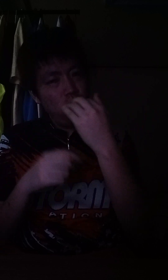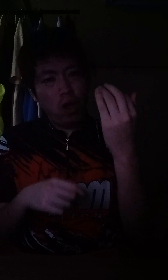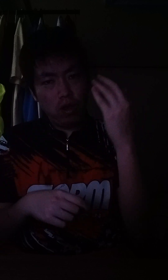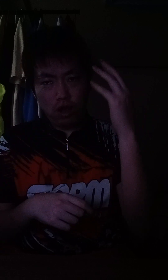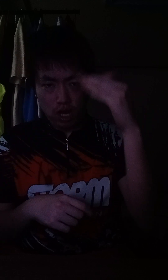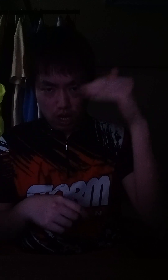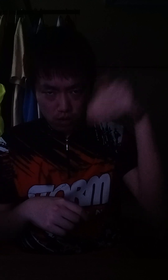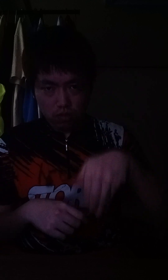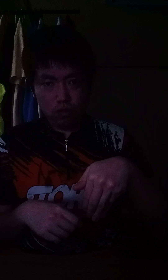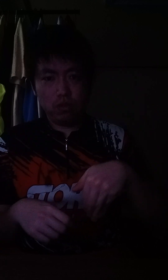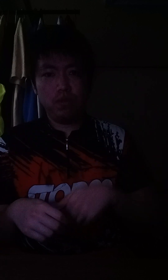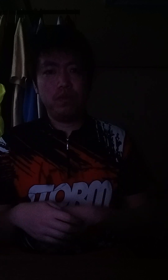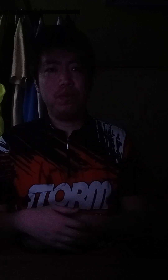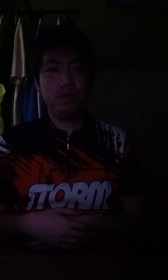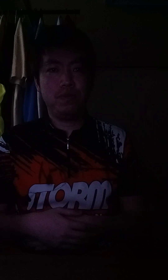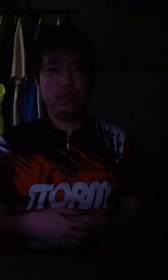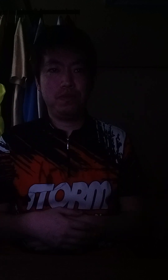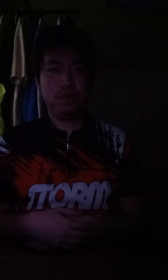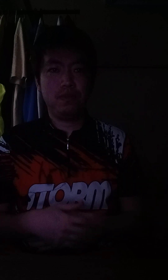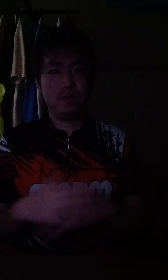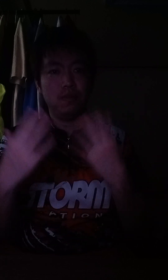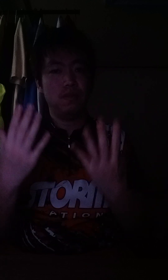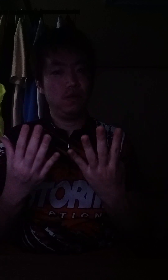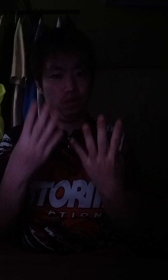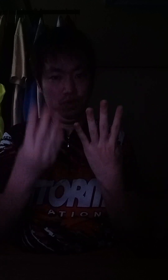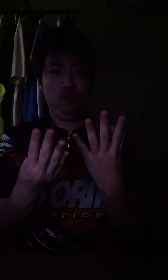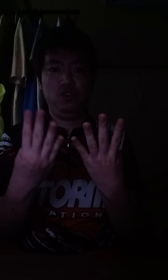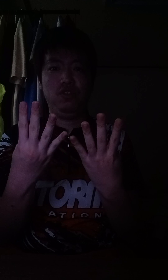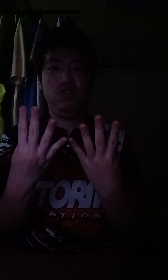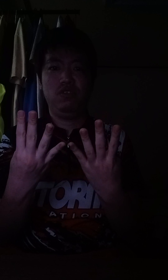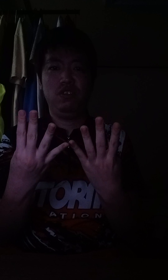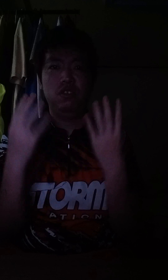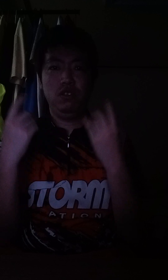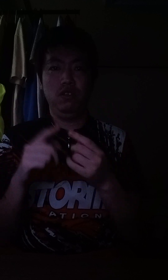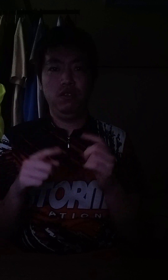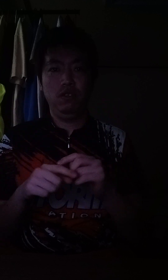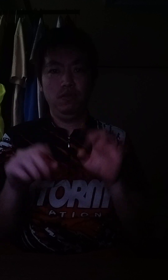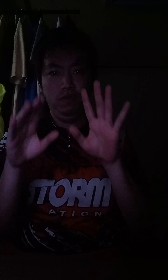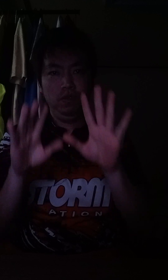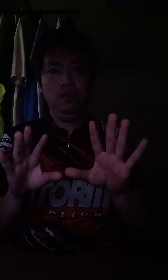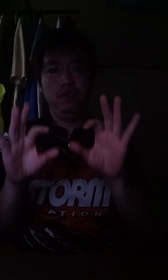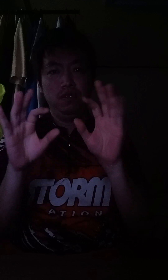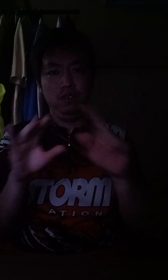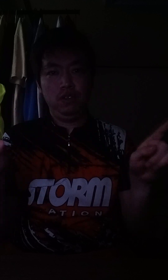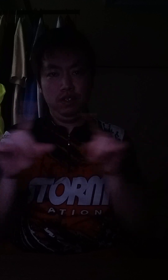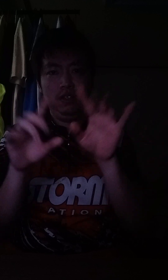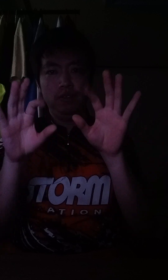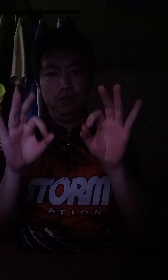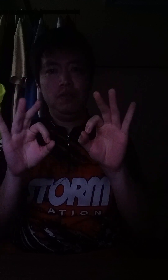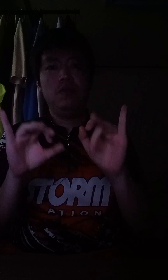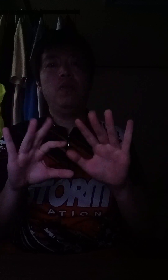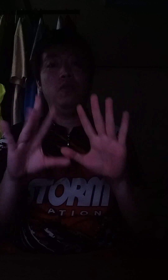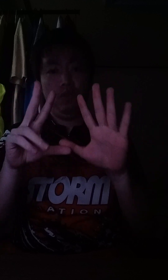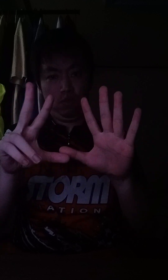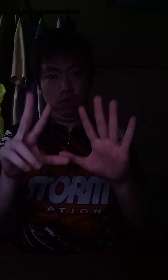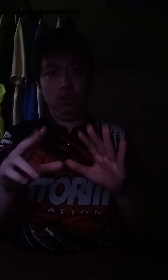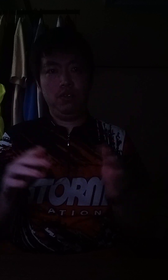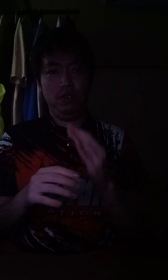작아집니다. 지금 99만 원하고 해서 108만 원. 이